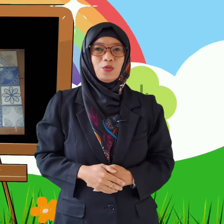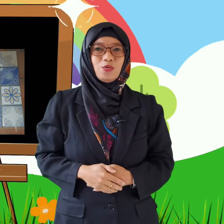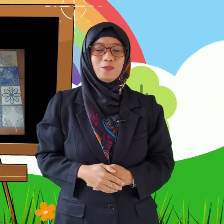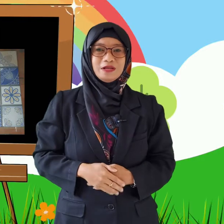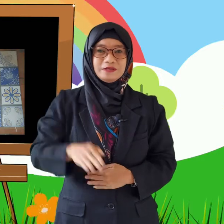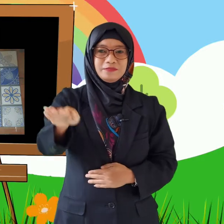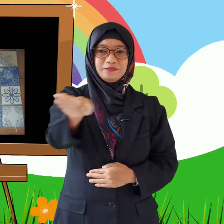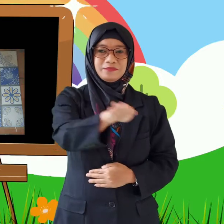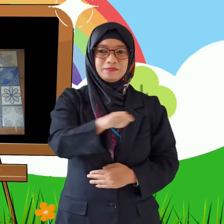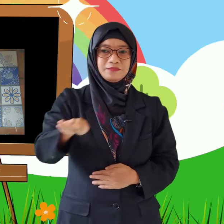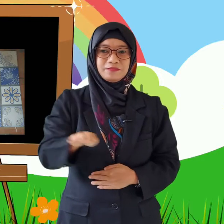Ubin.